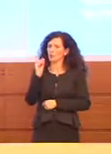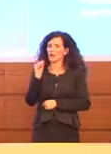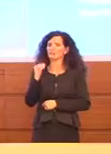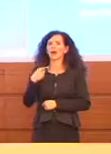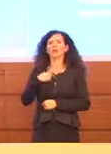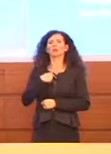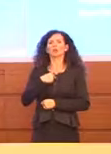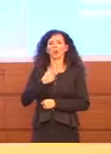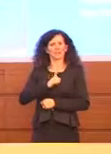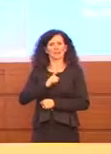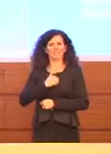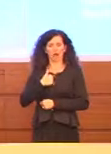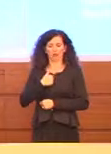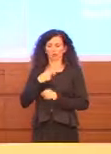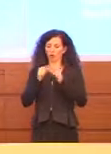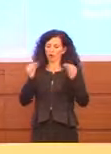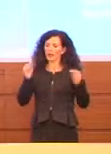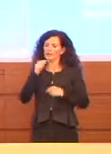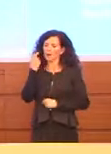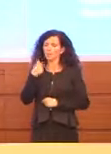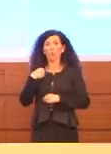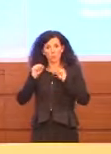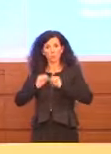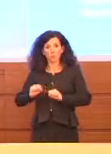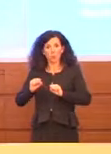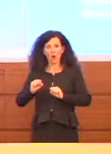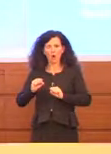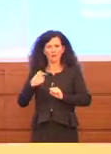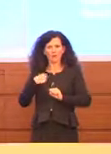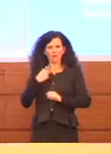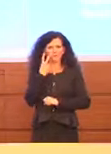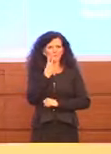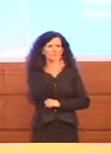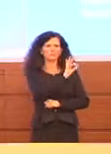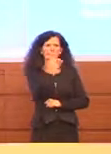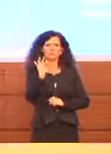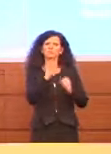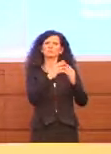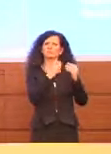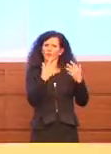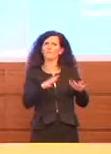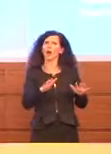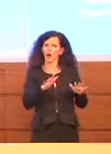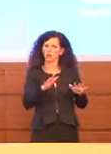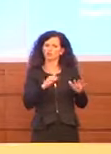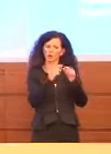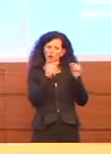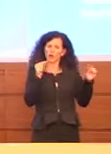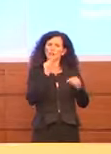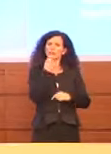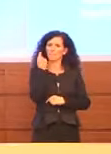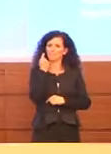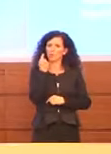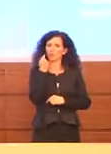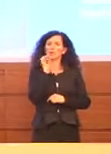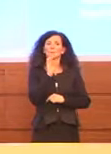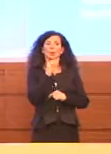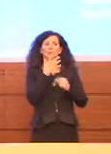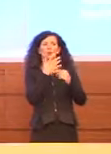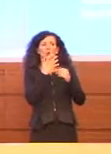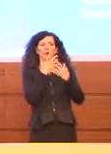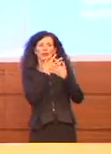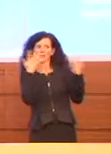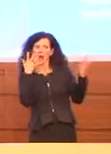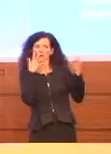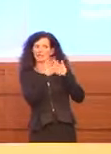risulta che ne stiamo facendo molti non credo in maniera troppo limpida e trasparente ma capite bene che c'era un